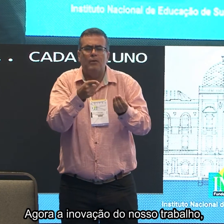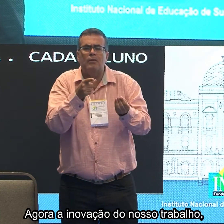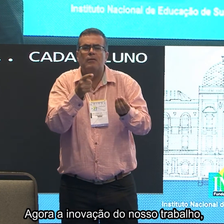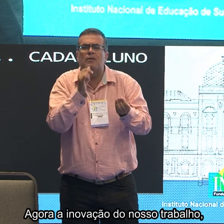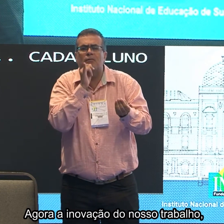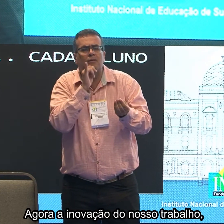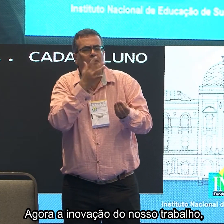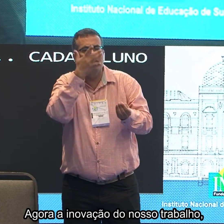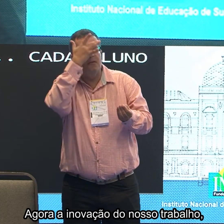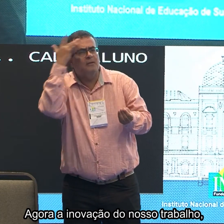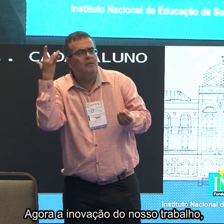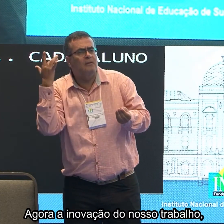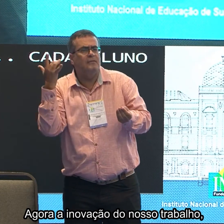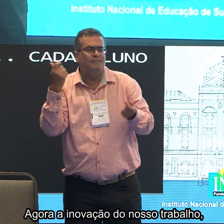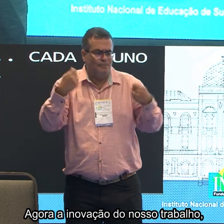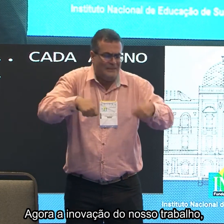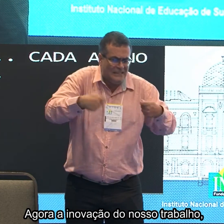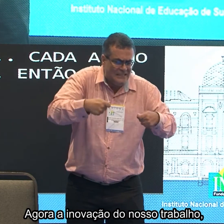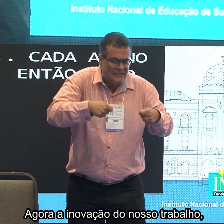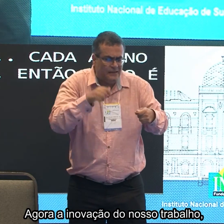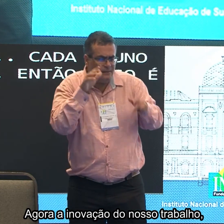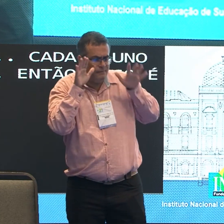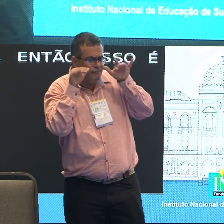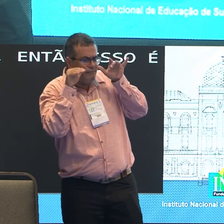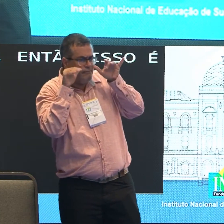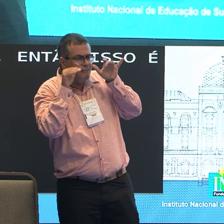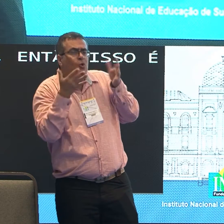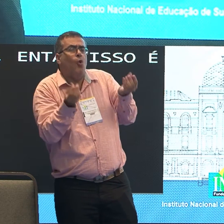Agora, a inovação no nosso trabalho.